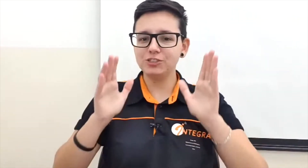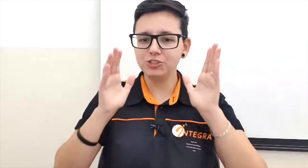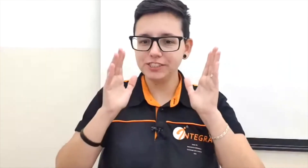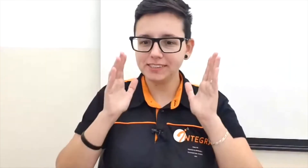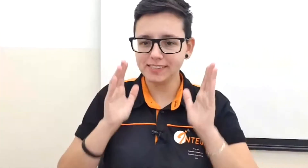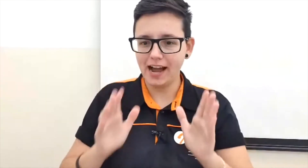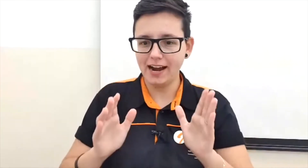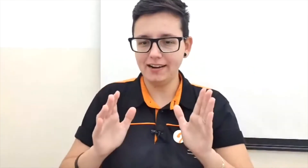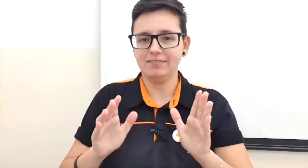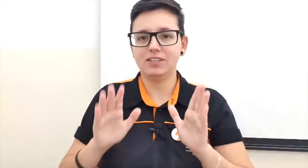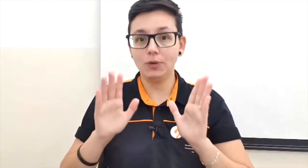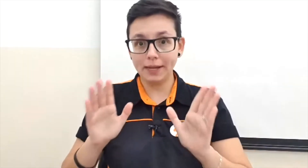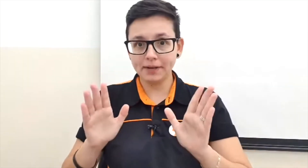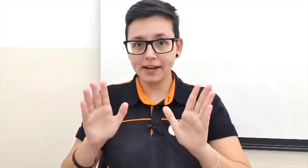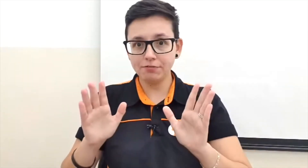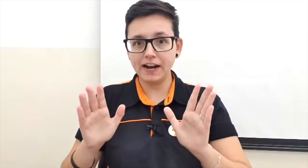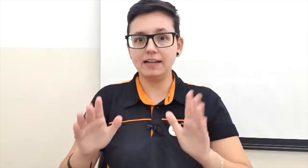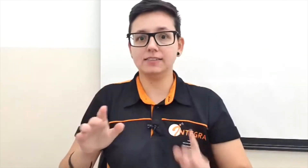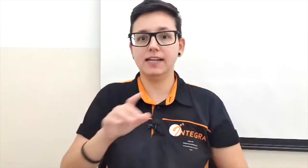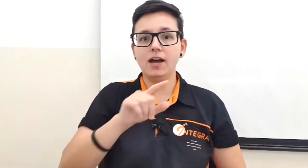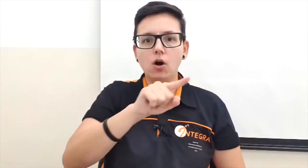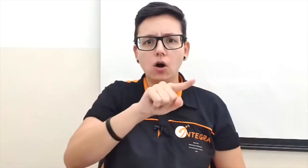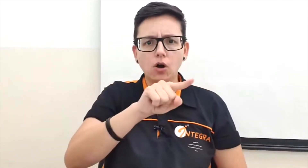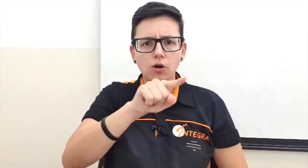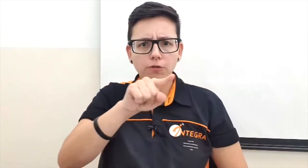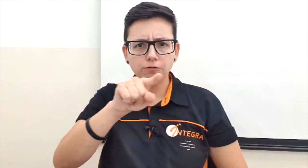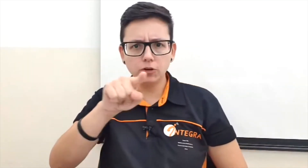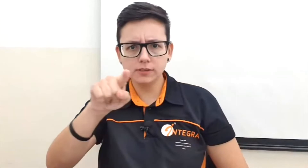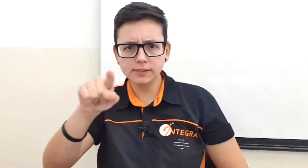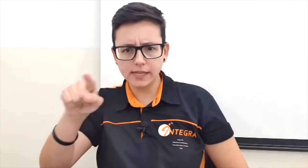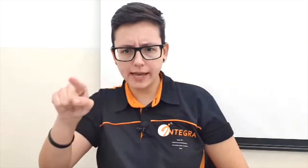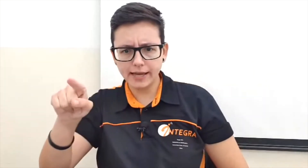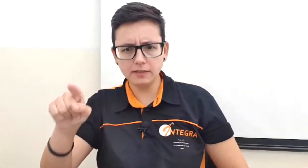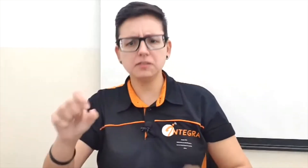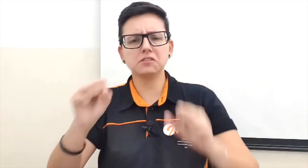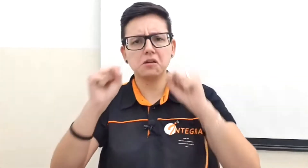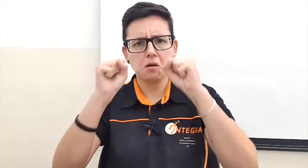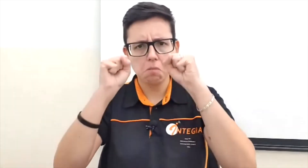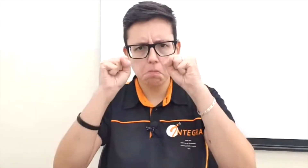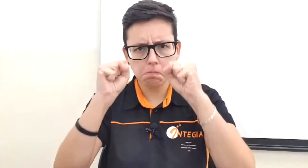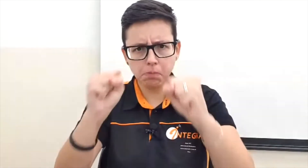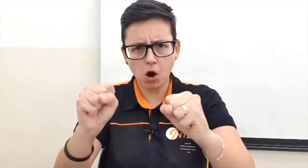de estar. Então, lembra da frase, né? Ó, vocês